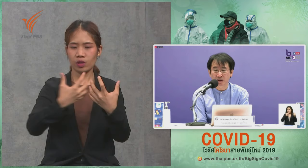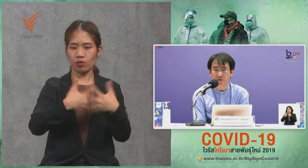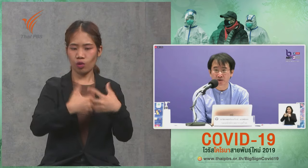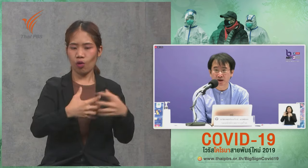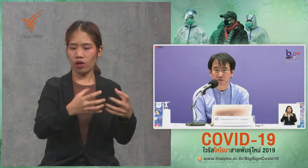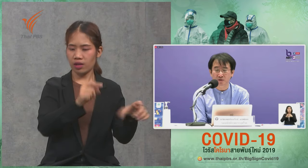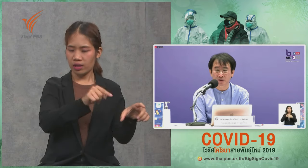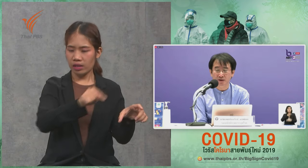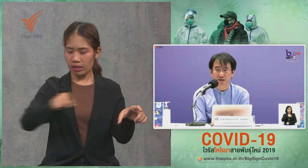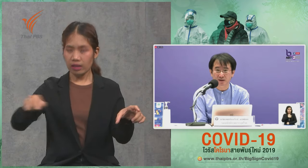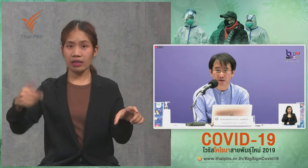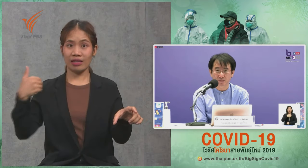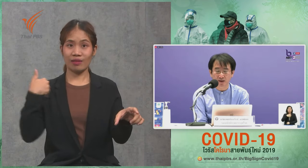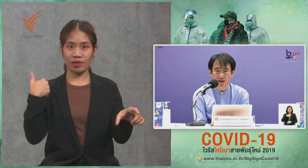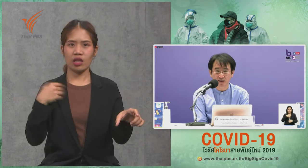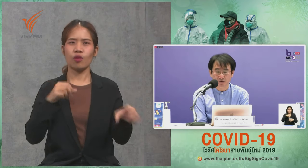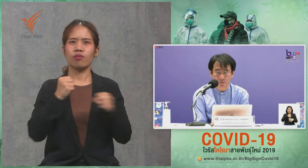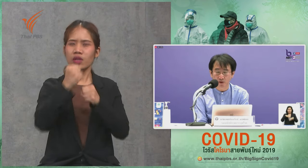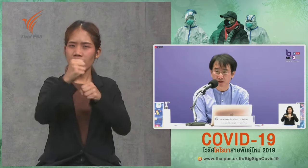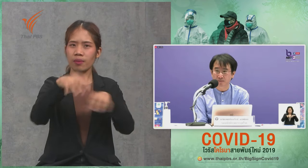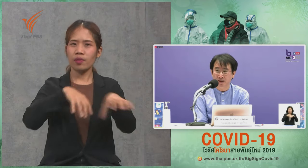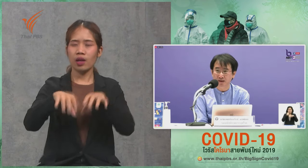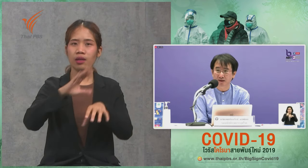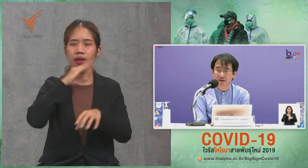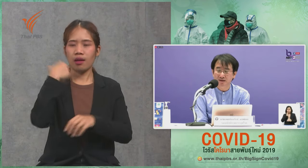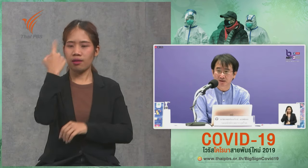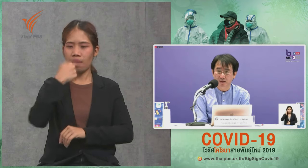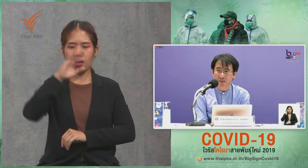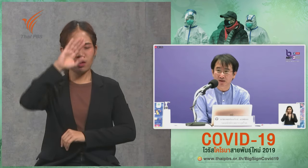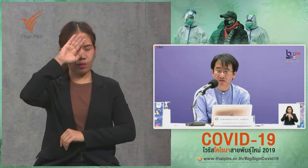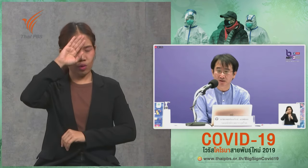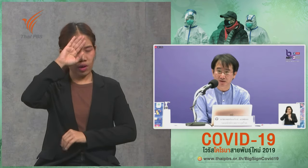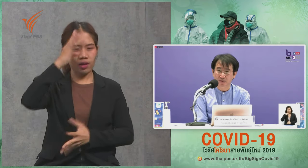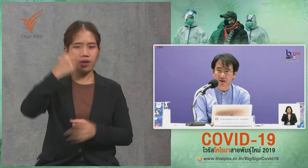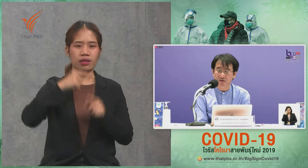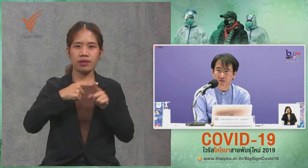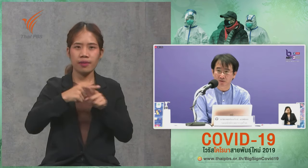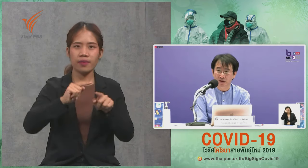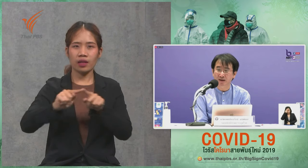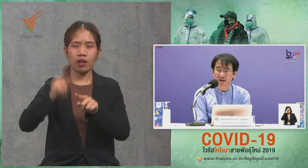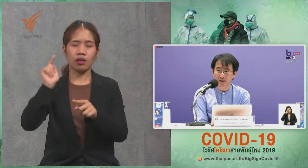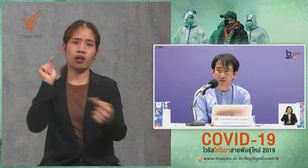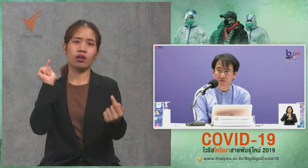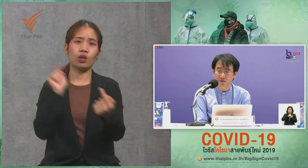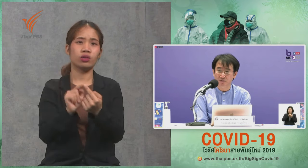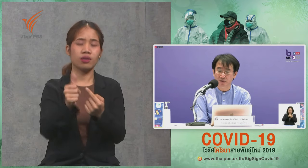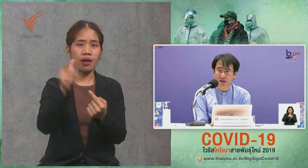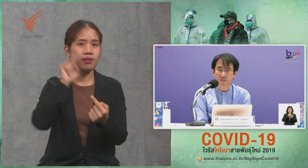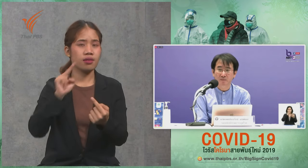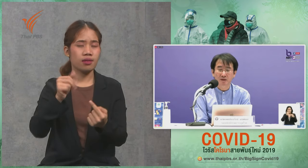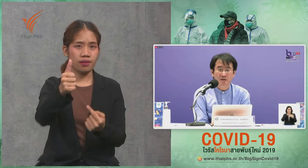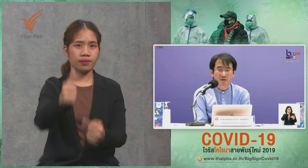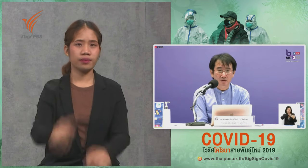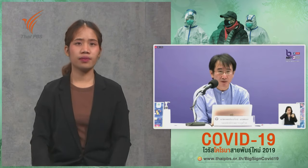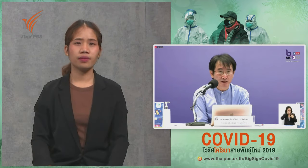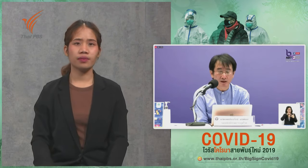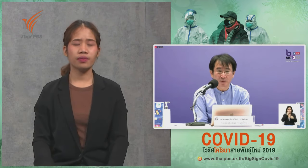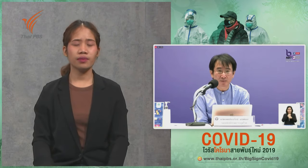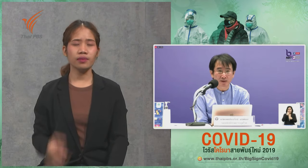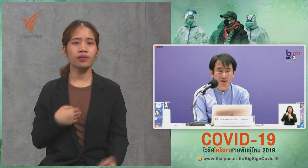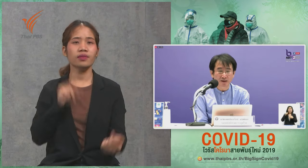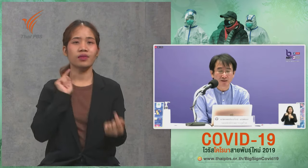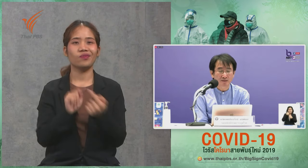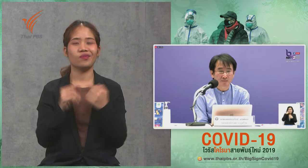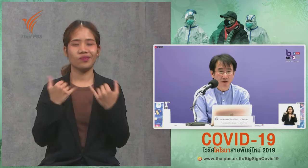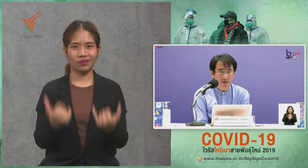ครับเพื่อให้คนไทยทุกคนเนี่ยถ้าเกิดมีอาการเจ็บป่วยขึ้นมาเนี่ยจะสามารถเข้าถึงทรัพยากรตรงนี้ให้ได้ดีที่สุดนะครับตรงนี้เนี่